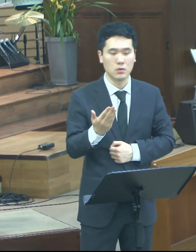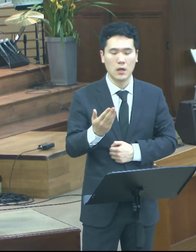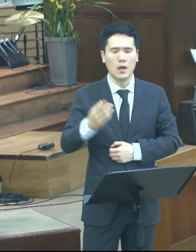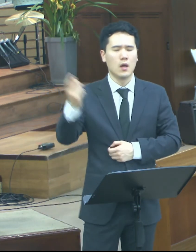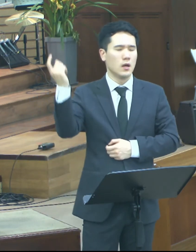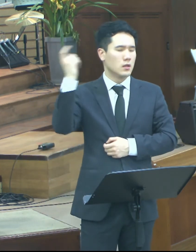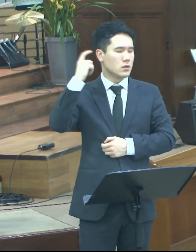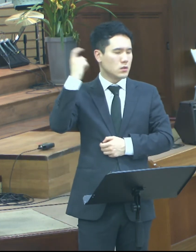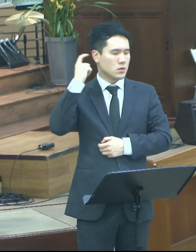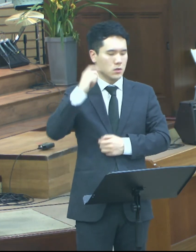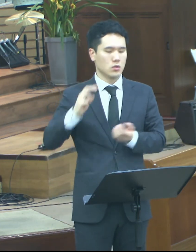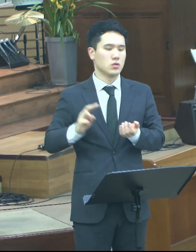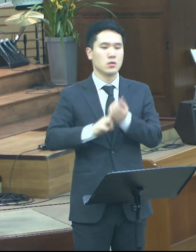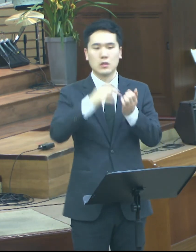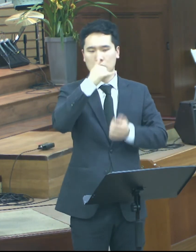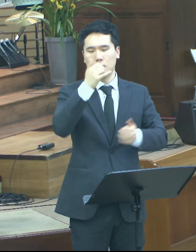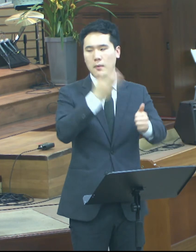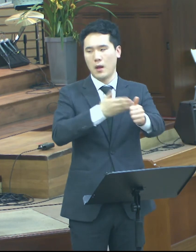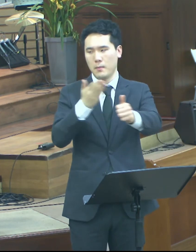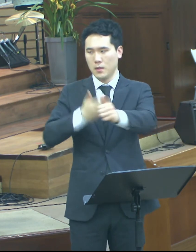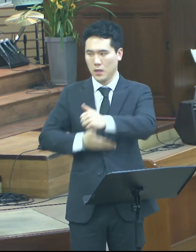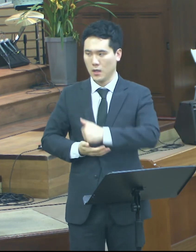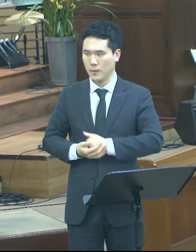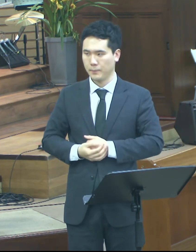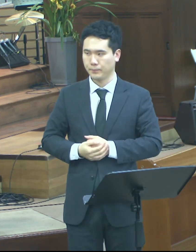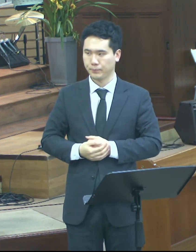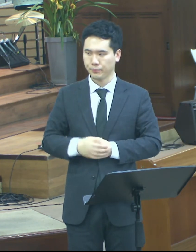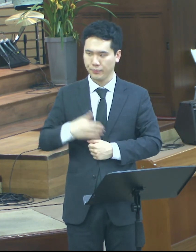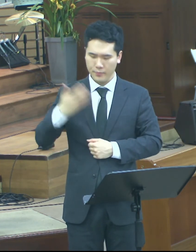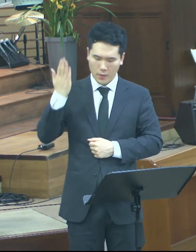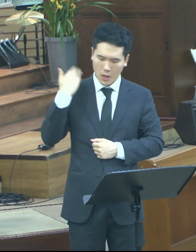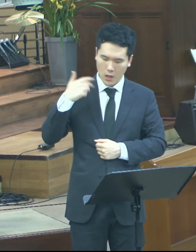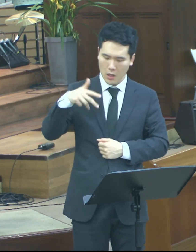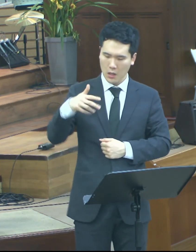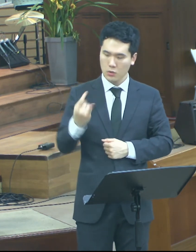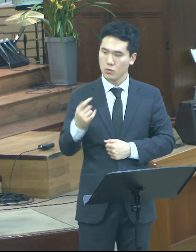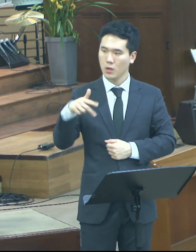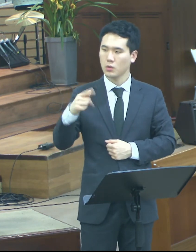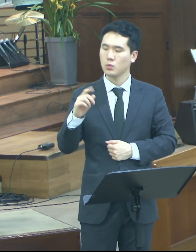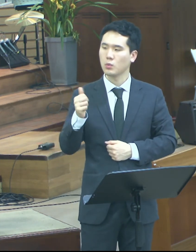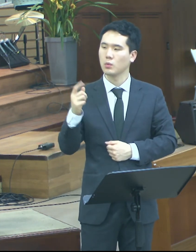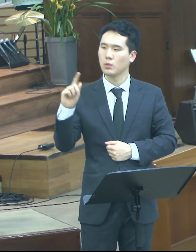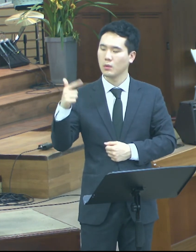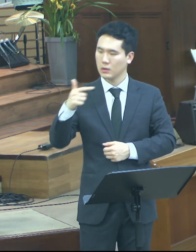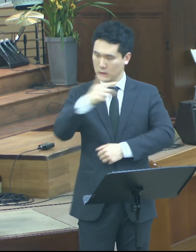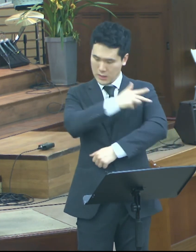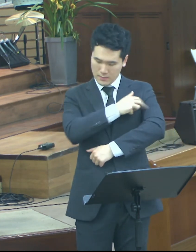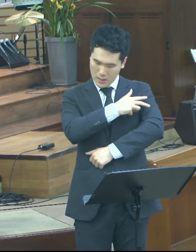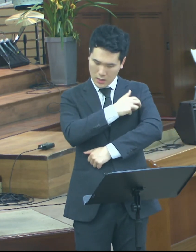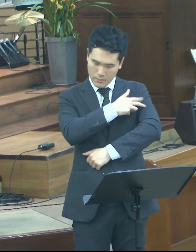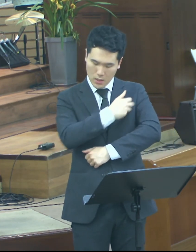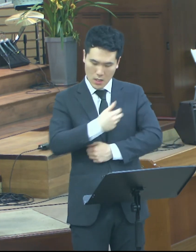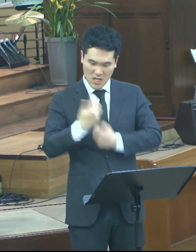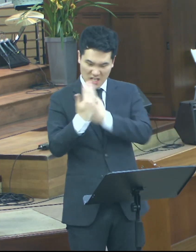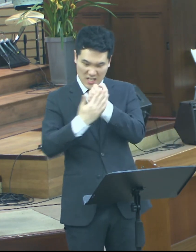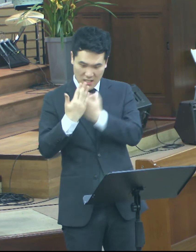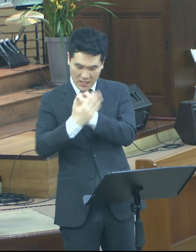최종환 집사님이 전에 은혜가 오니까 이불을 뒤집어 쓰고 성경을 막 너무